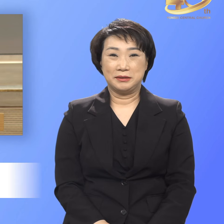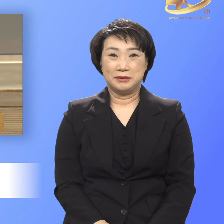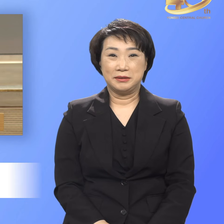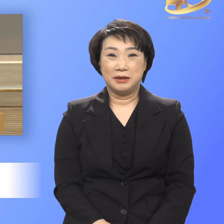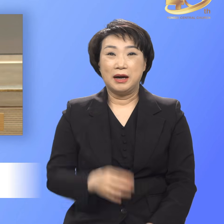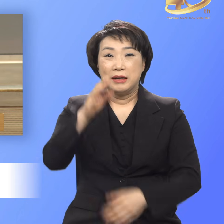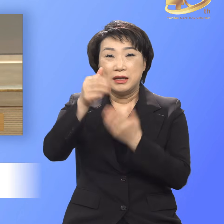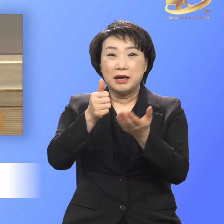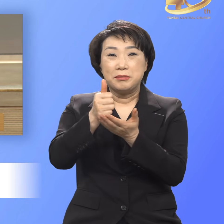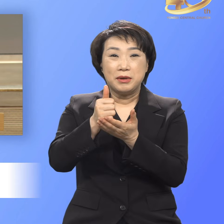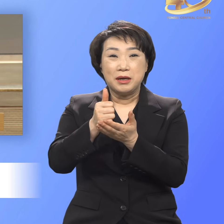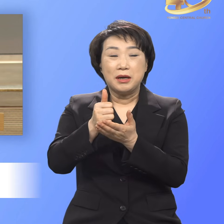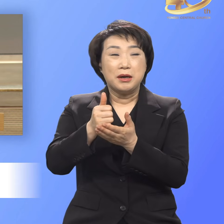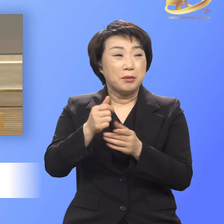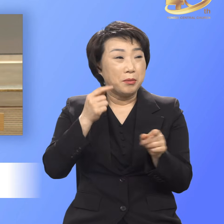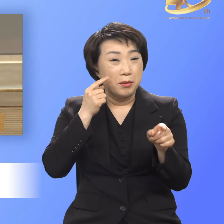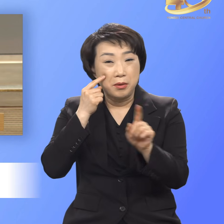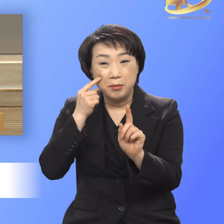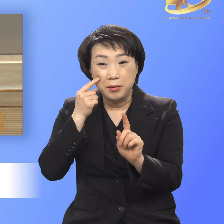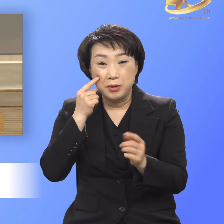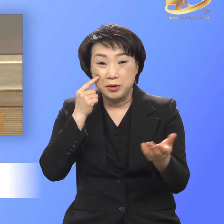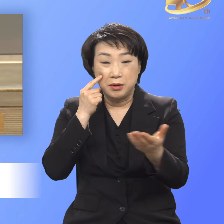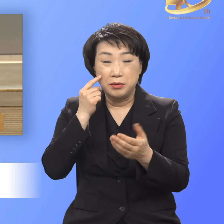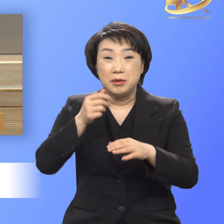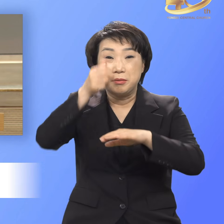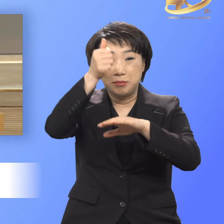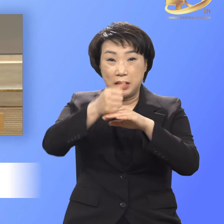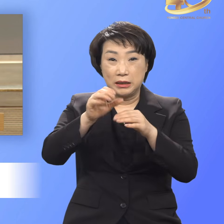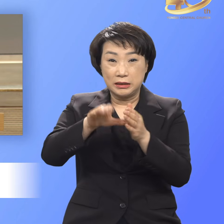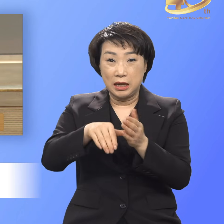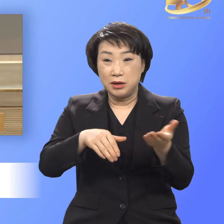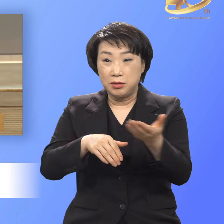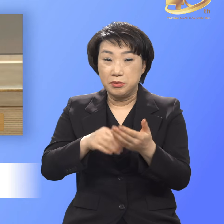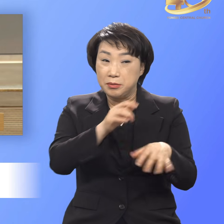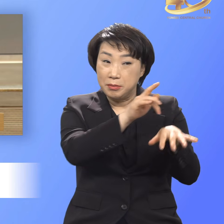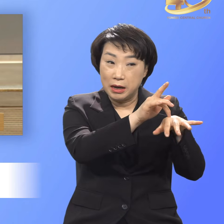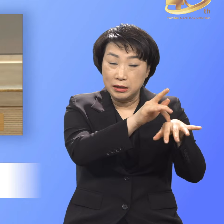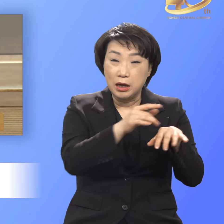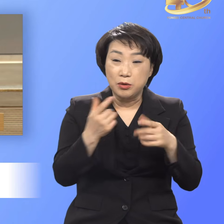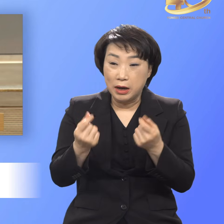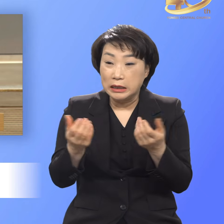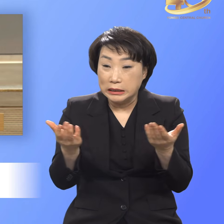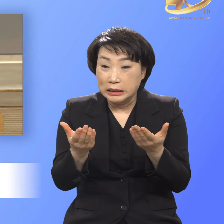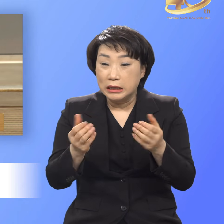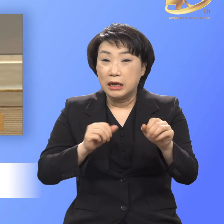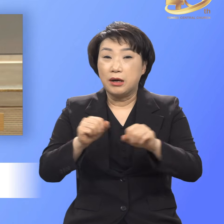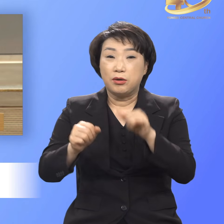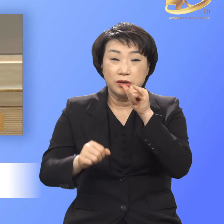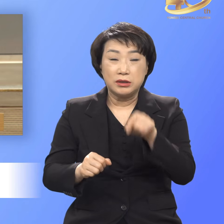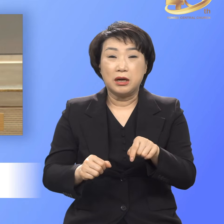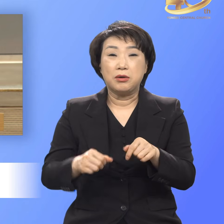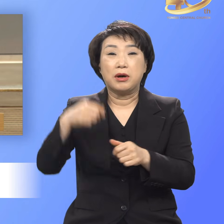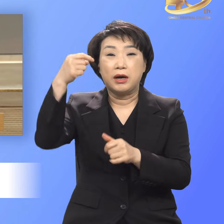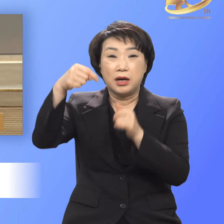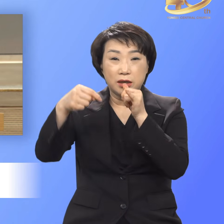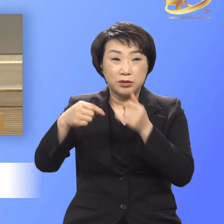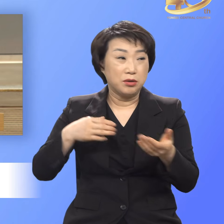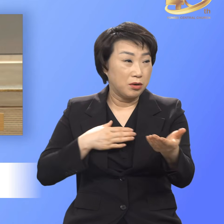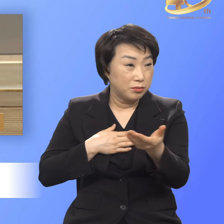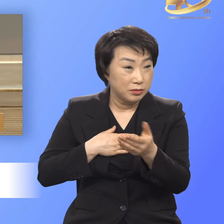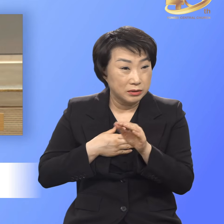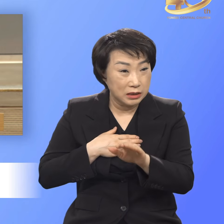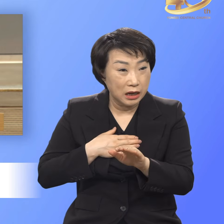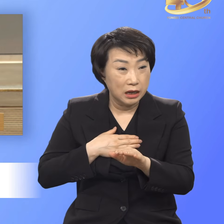그런데 하나님은 눈으로 보실 때 마지막 때 가서 마귀가 이런 수작을 부린다.